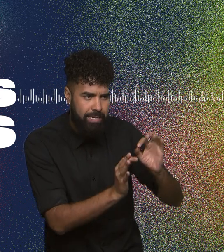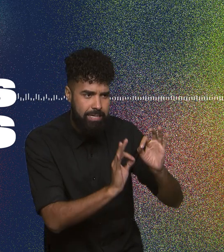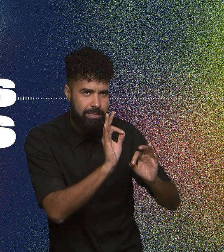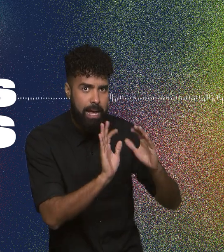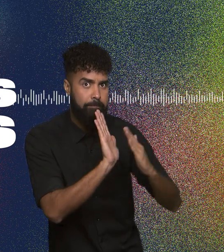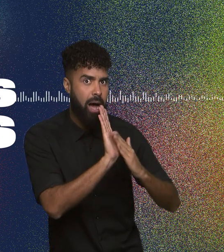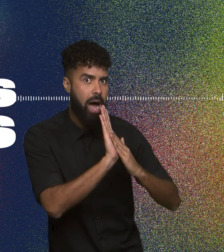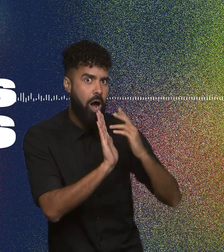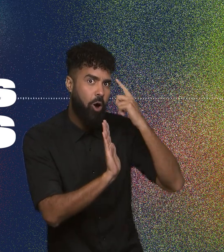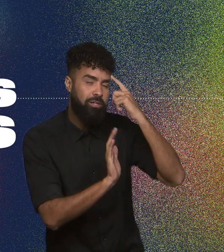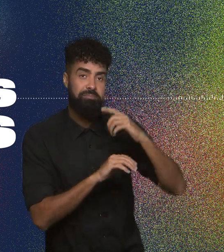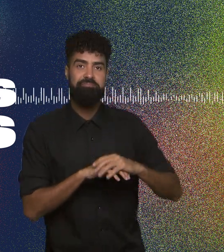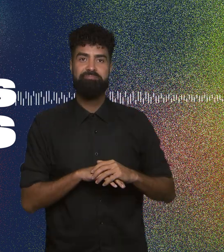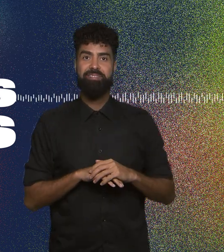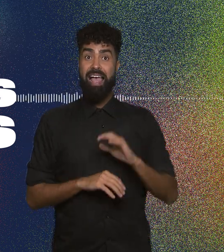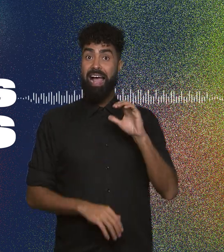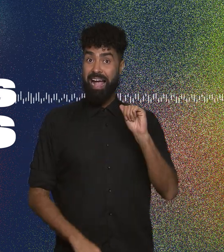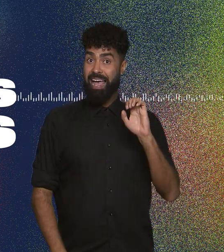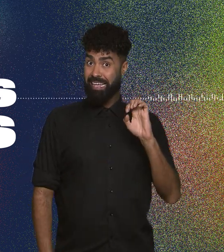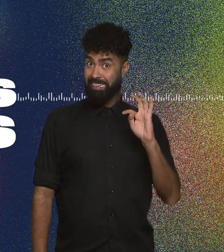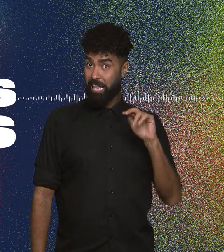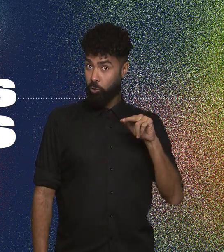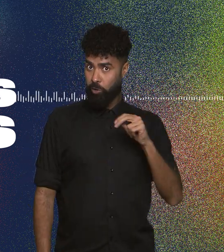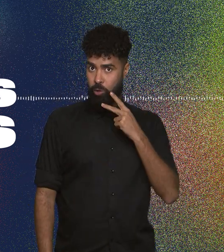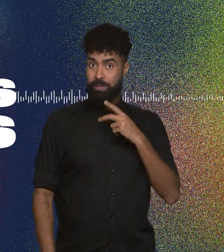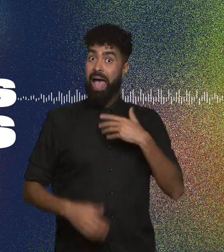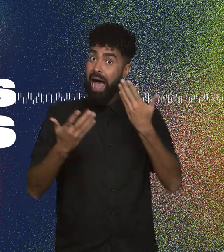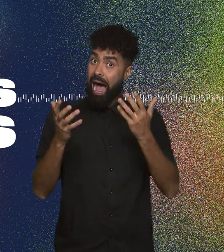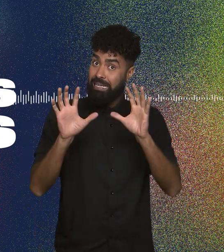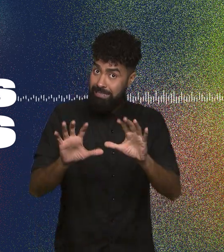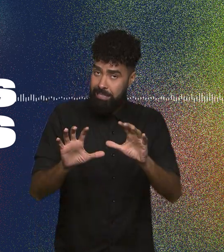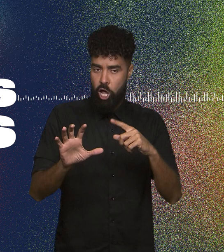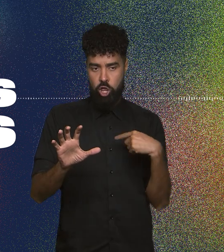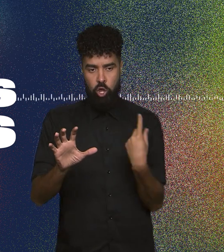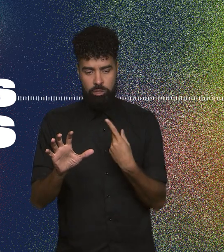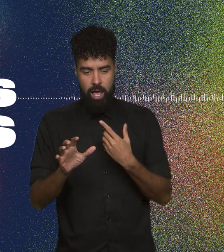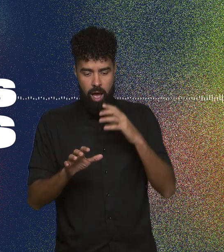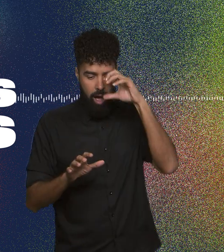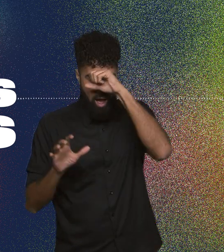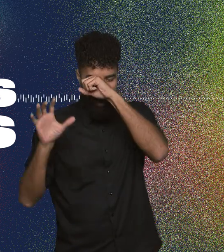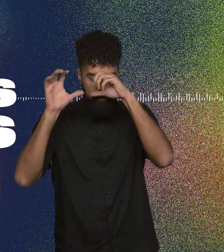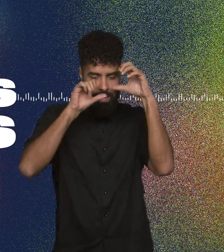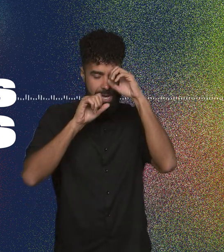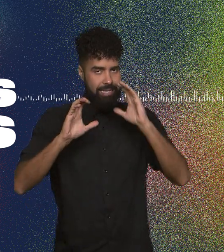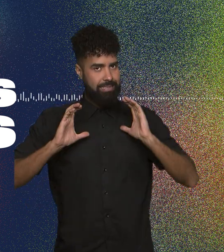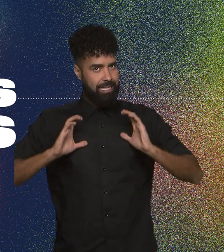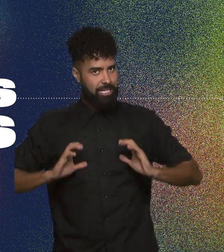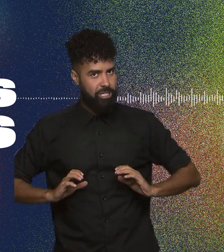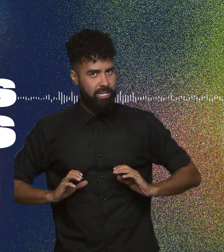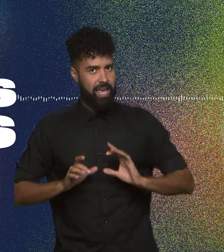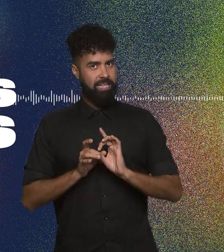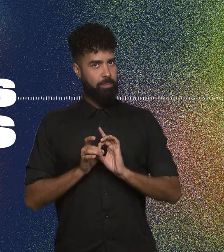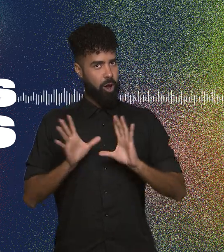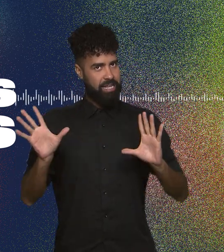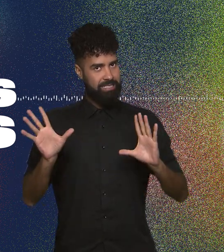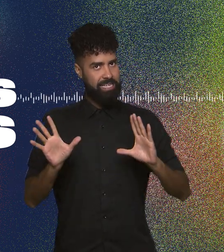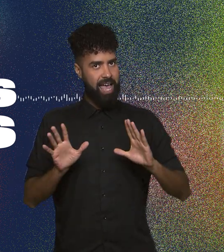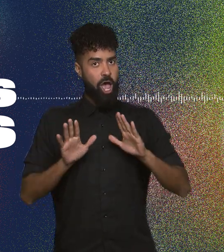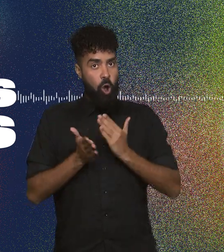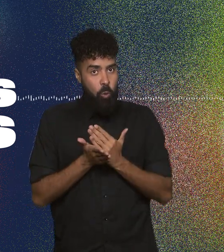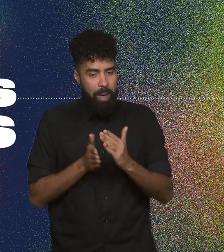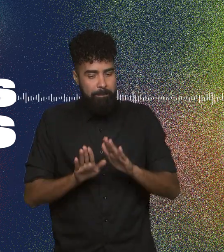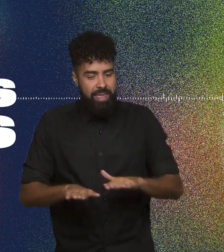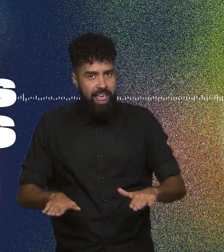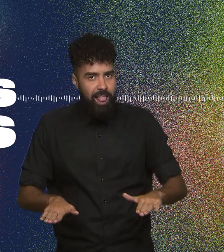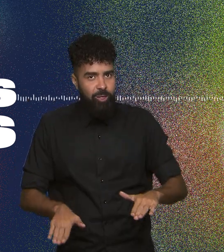Assim nós, crianças, vamos experimentando a cidadania e a democracia desde pequenos, né? A democracia é um tema